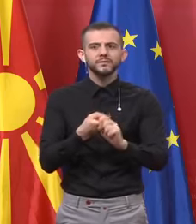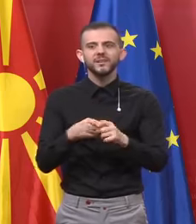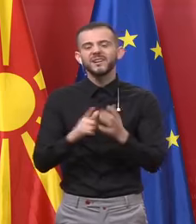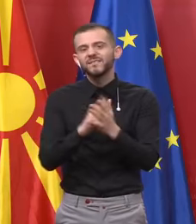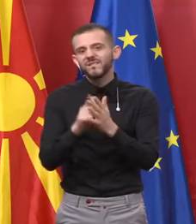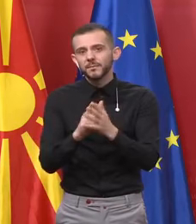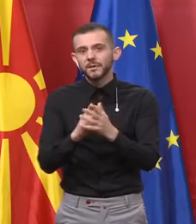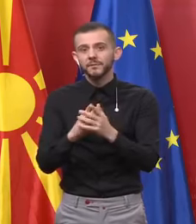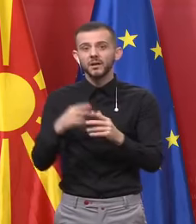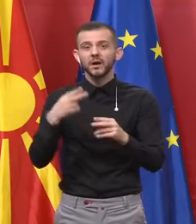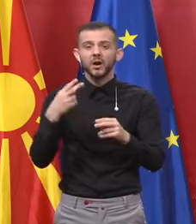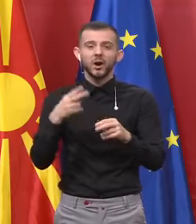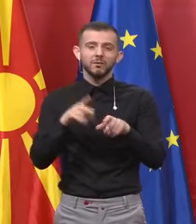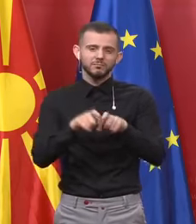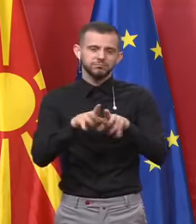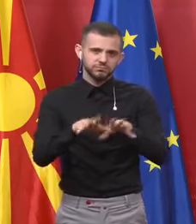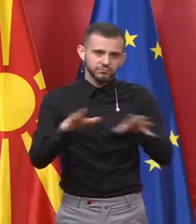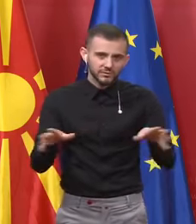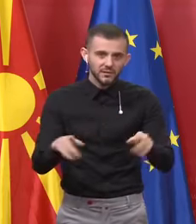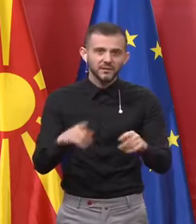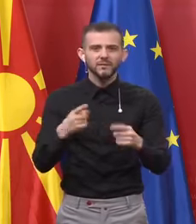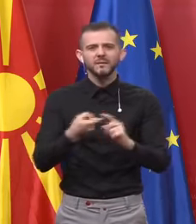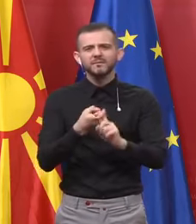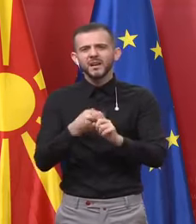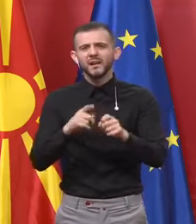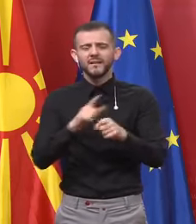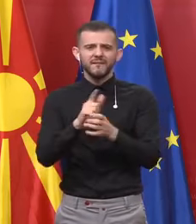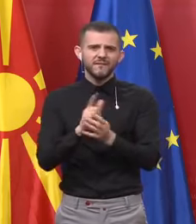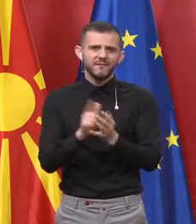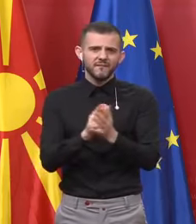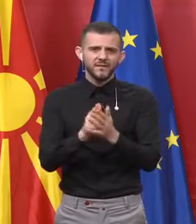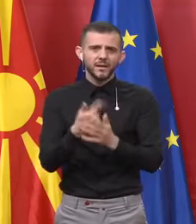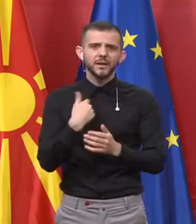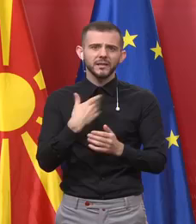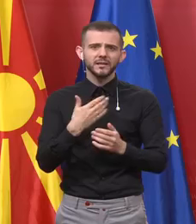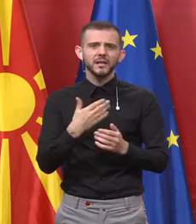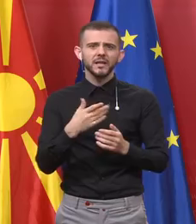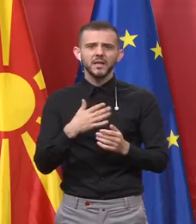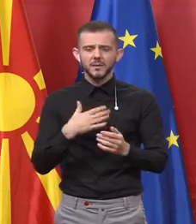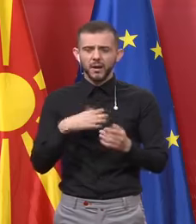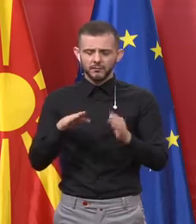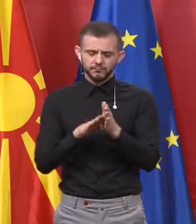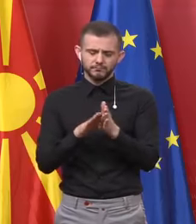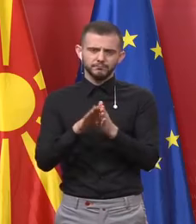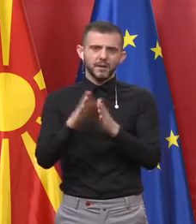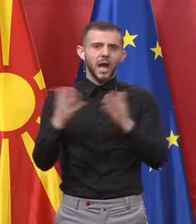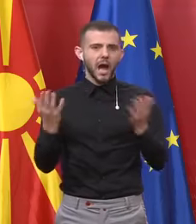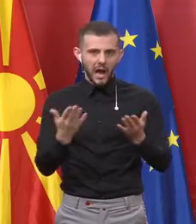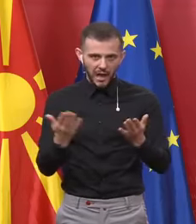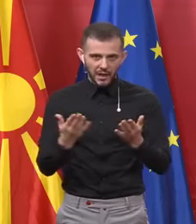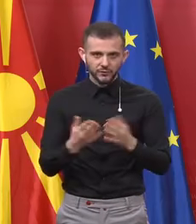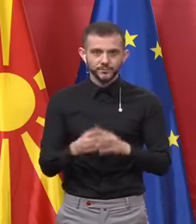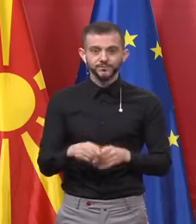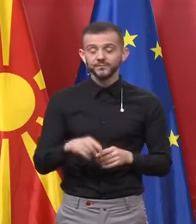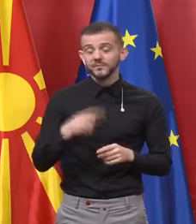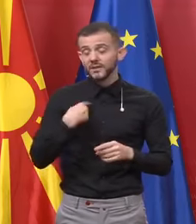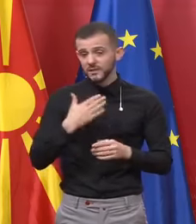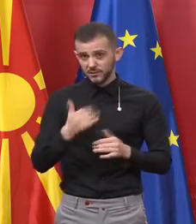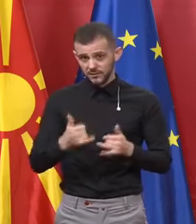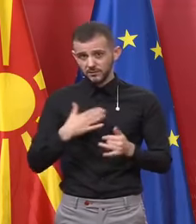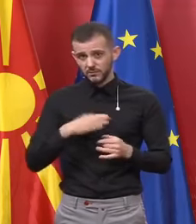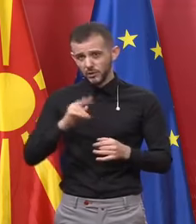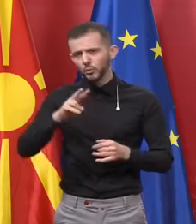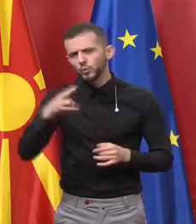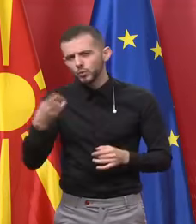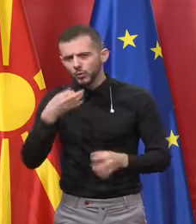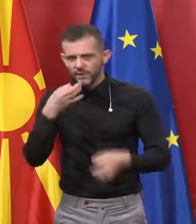епидемијата, односно согласно времето кое што се наоѓаме во епидемиолошката крива. Понатаму уште неколку